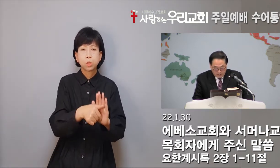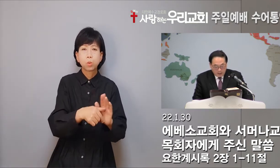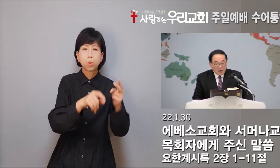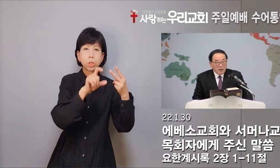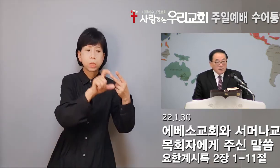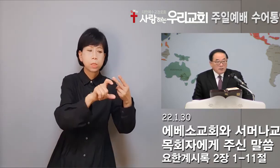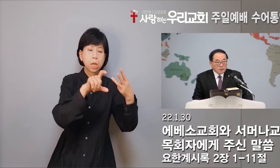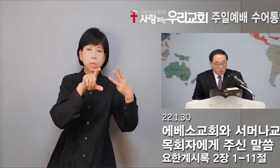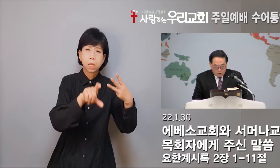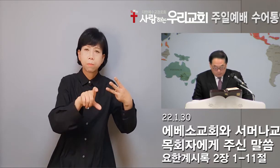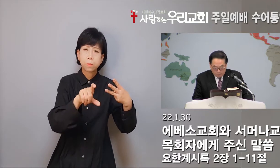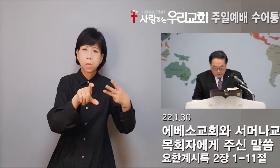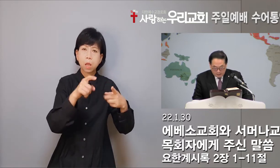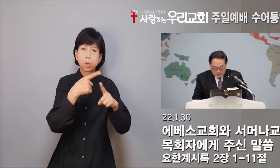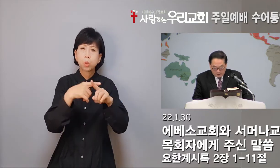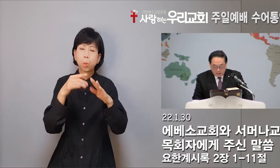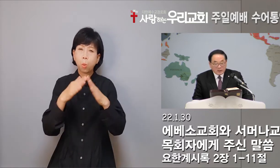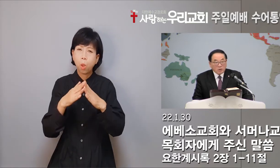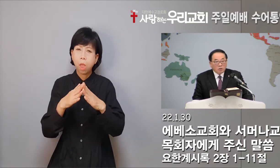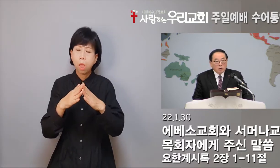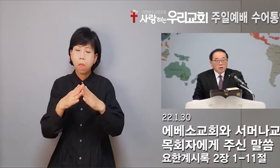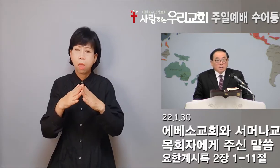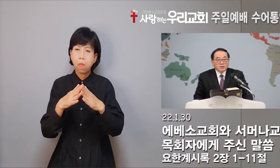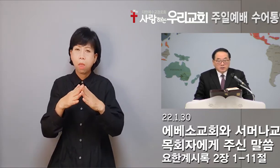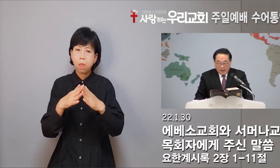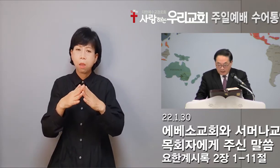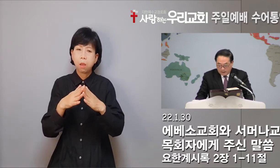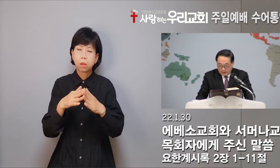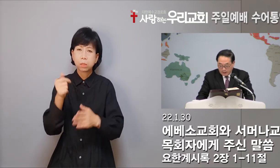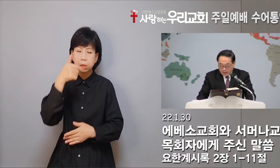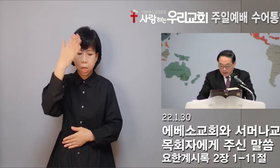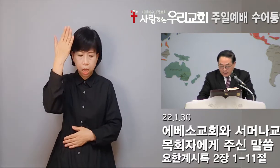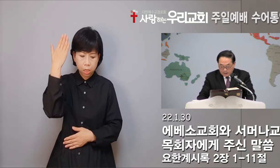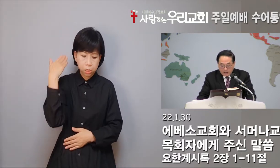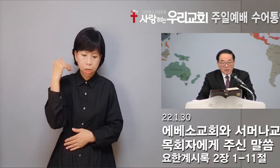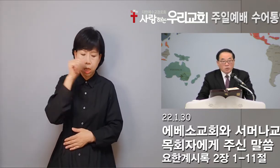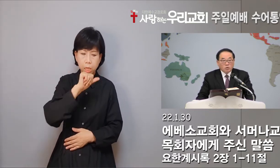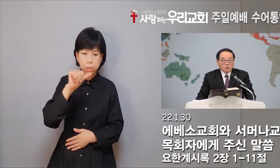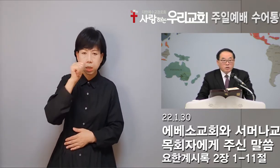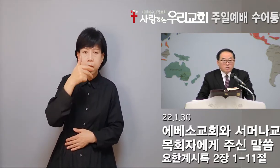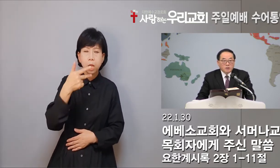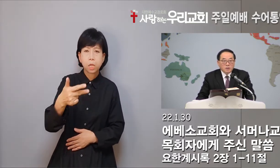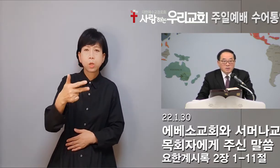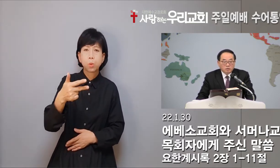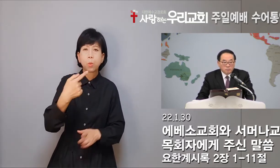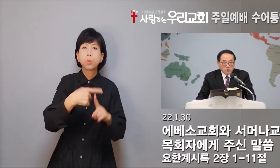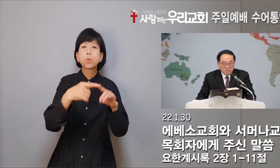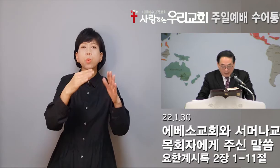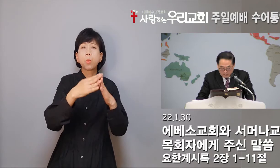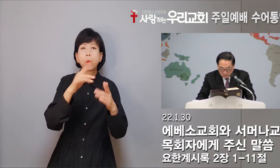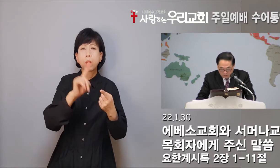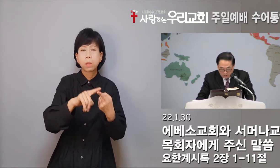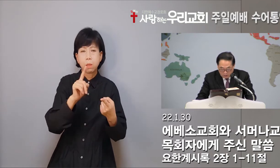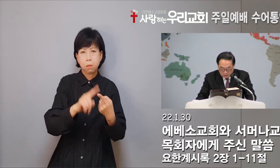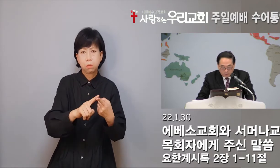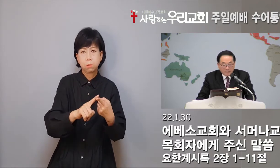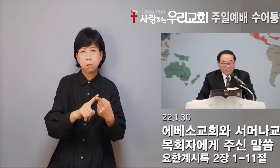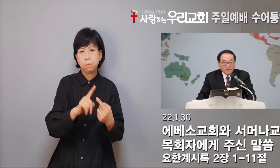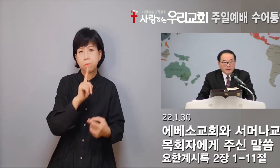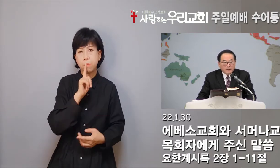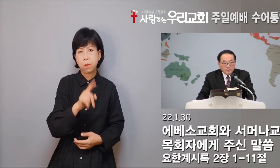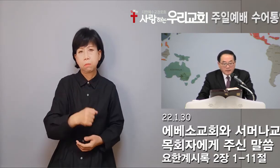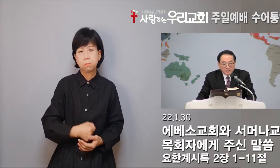교회들의 예언의 교회일 뿐만 아니라 실제로 그 당시에 아시아 일곱 교회였음을 분명히 밝히고 있는